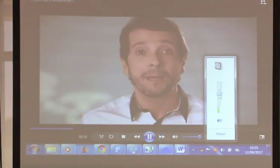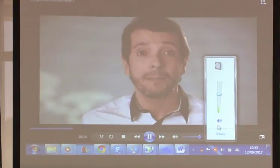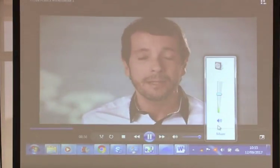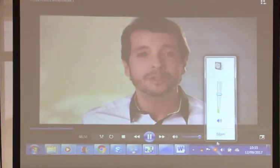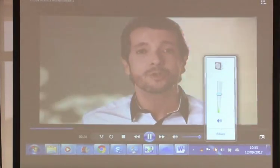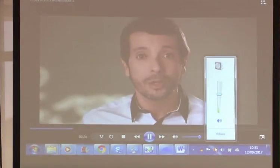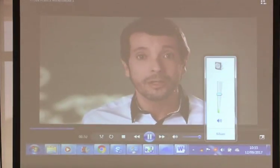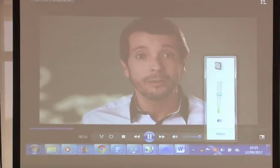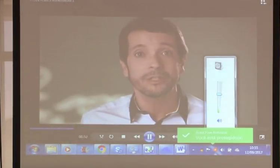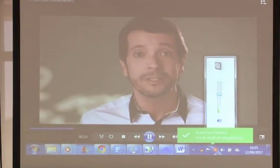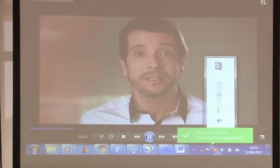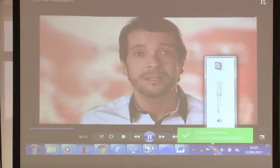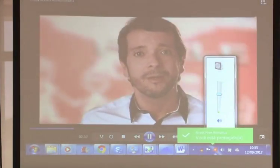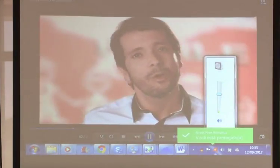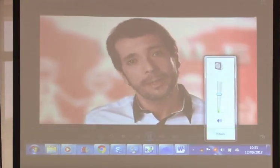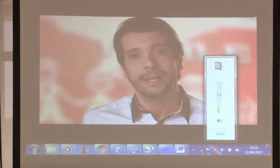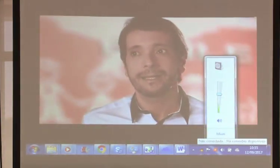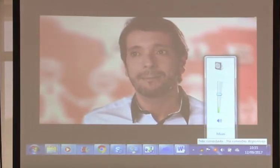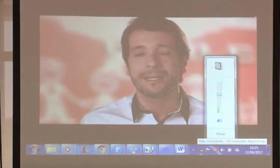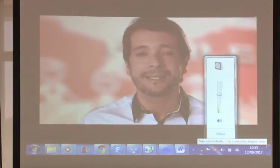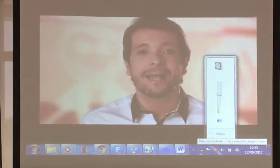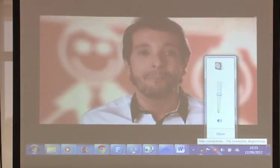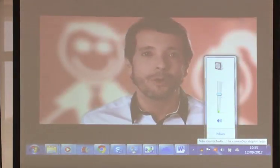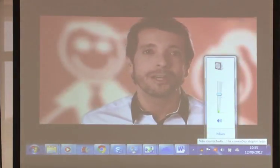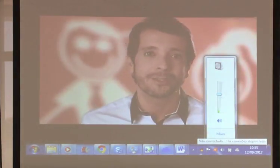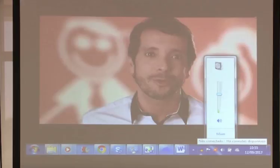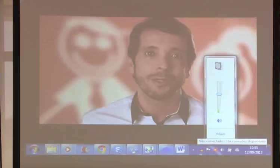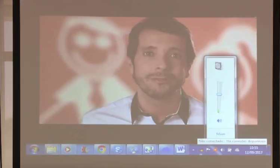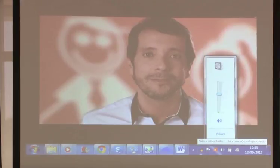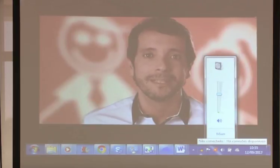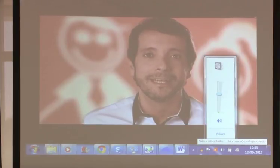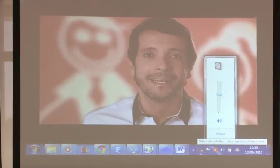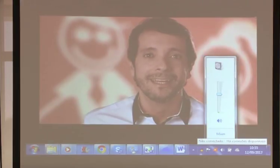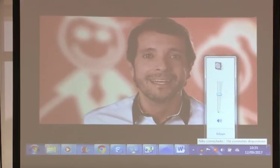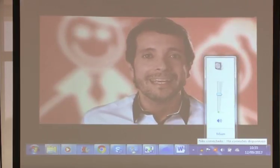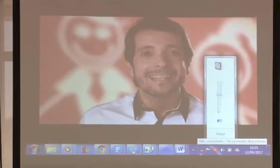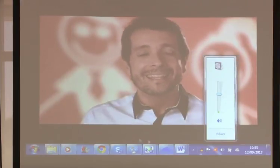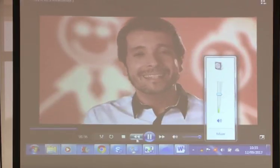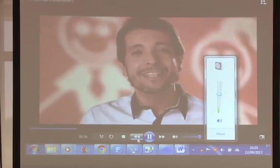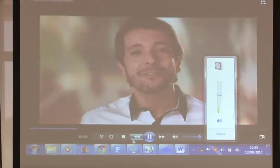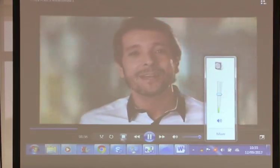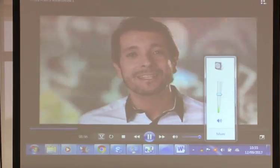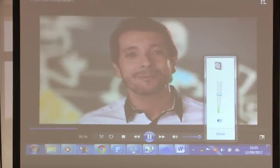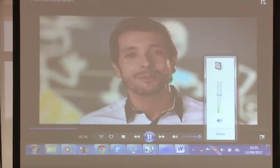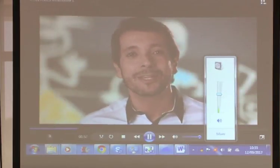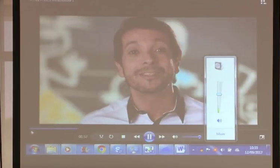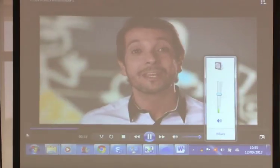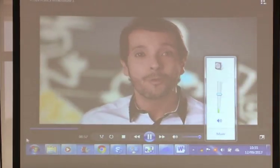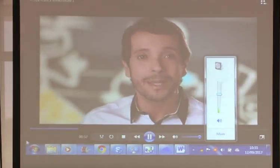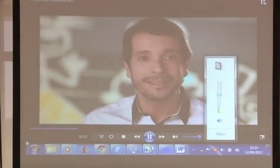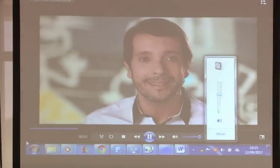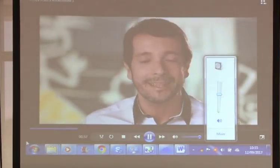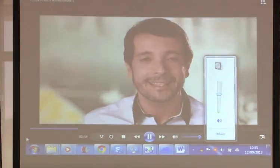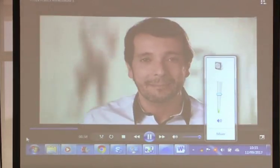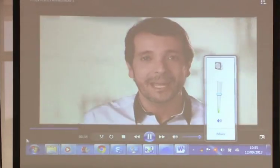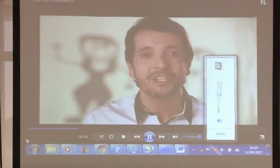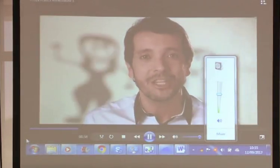amiga, sorriu e disse: obrigada, mas a Mônica sou eu. Será que se estivéssemos nos anos 50, essa mãe agiria da